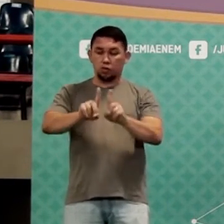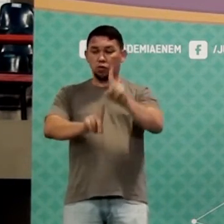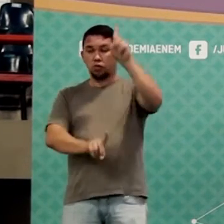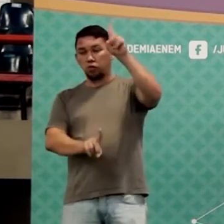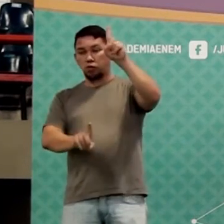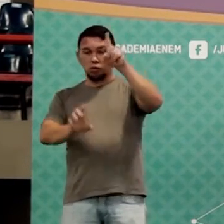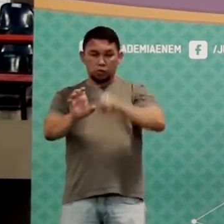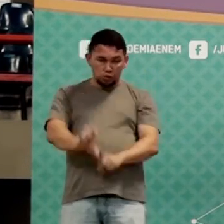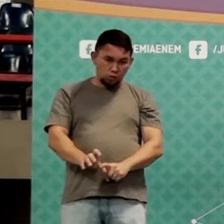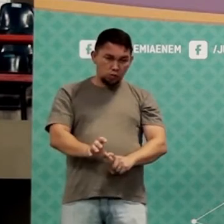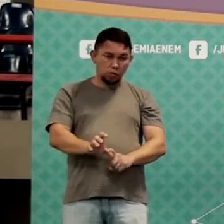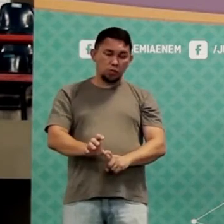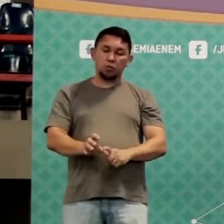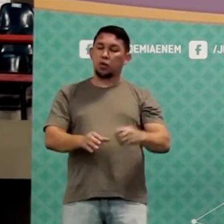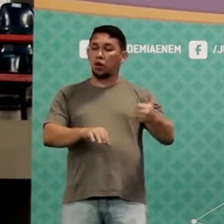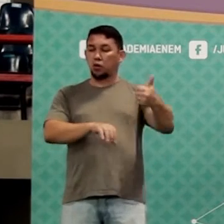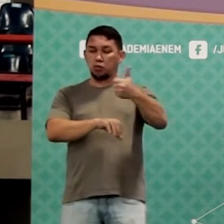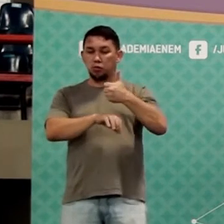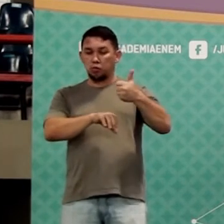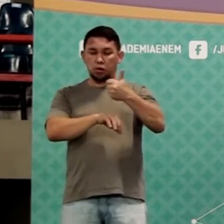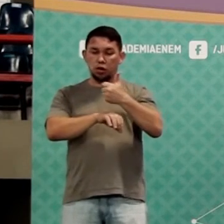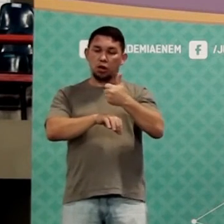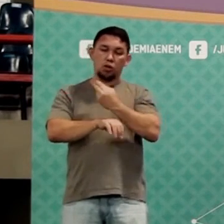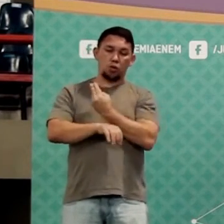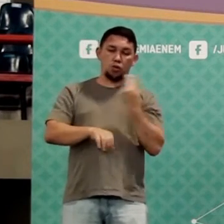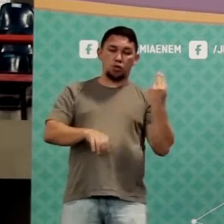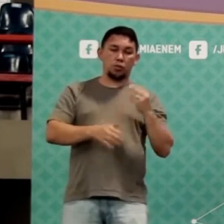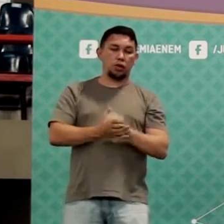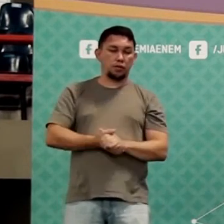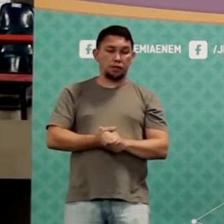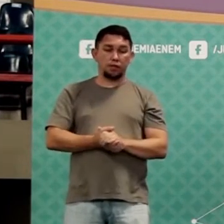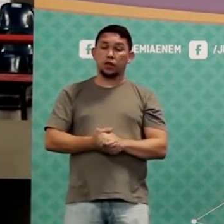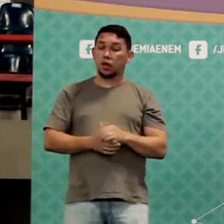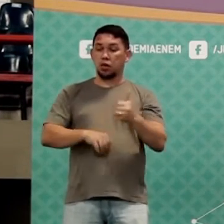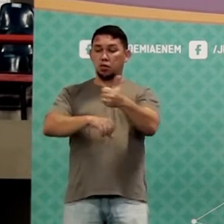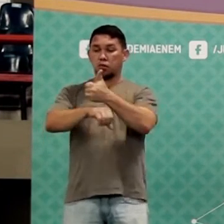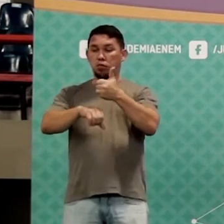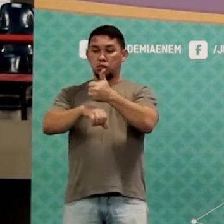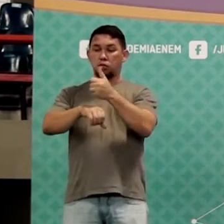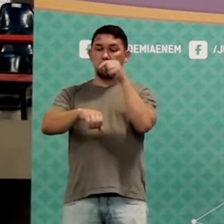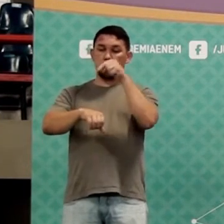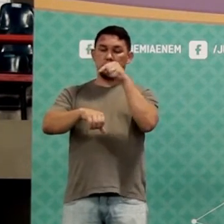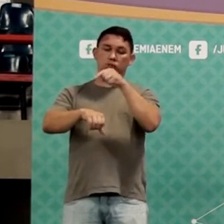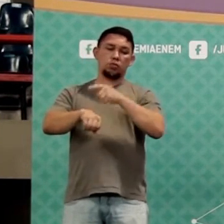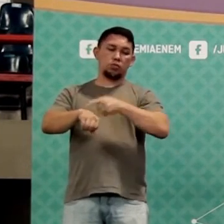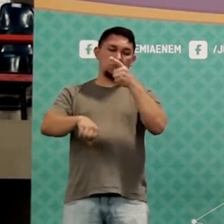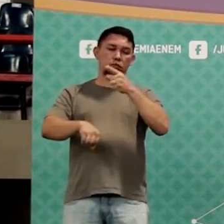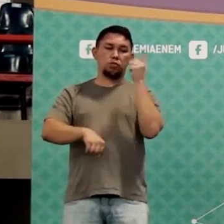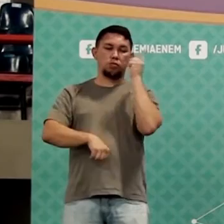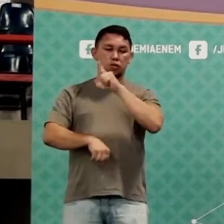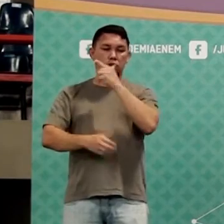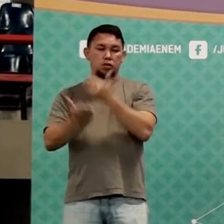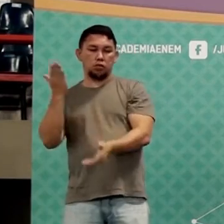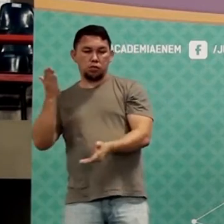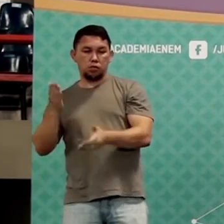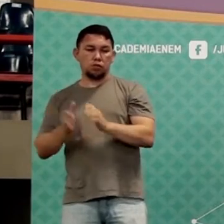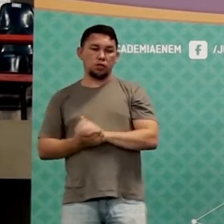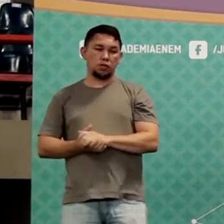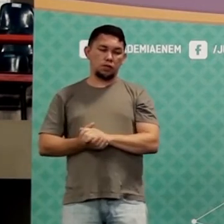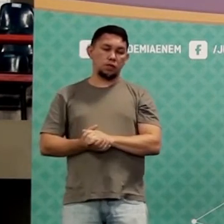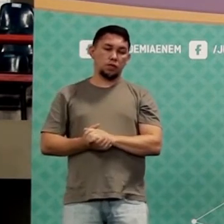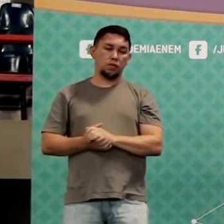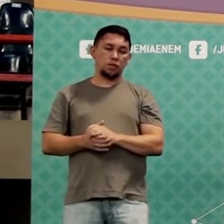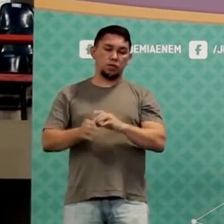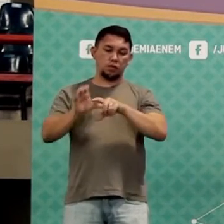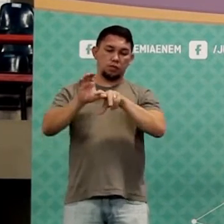ou o déficit pode ser primário ou nominal. Qual é a diferença? Primário, naquele momento eu ganhei dinheiro ou perdi. Tive um